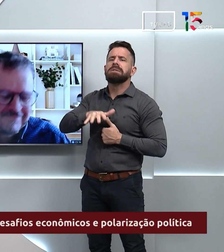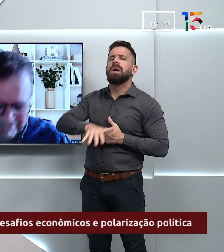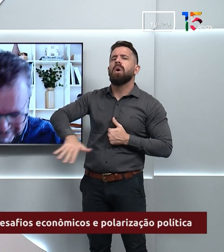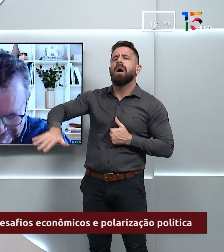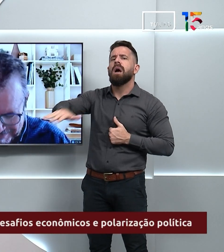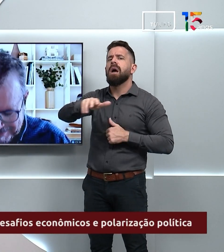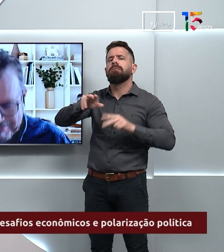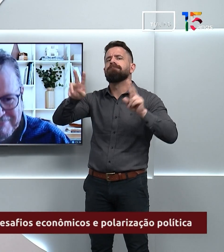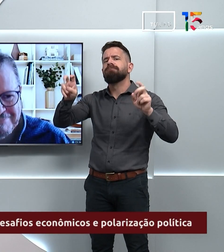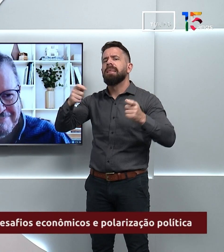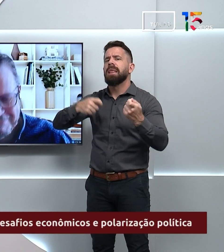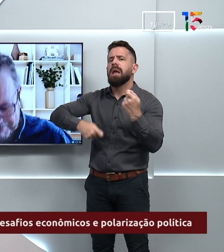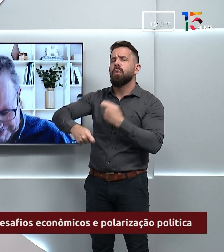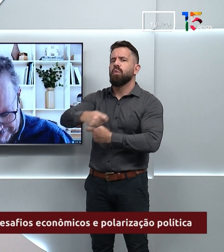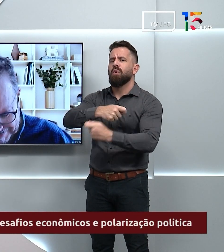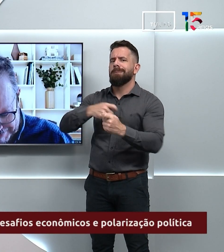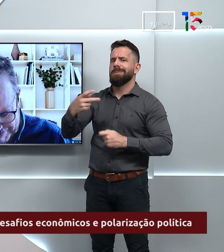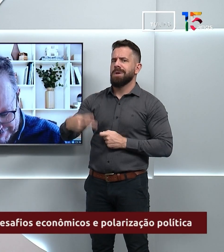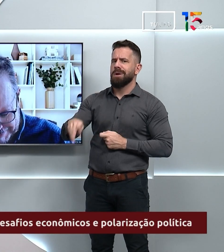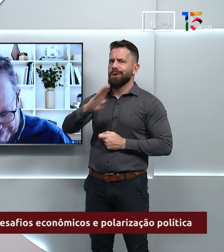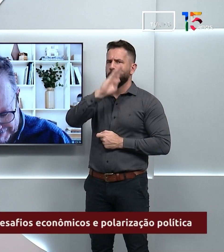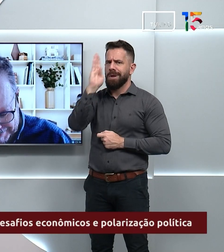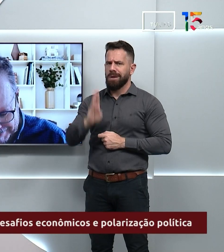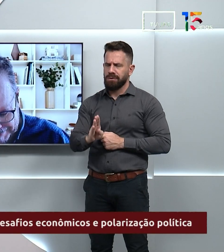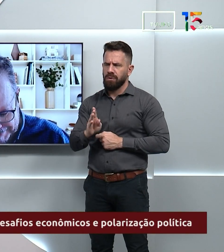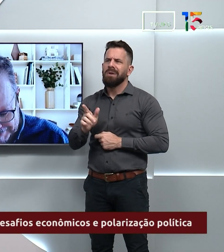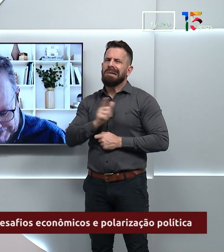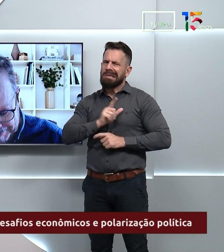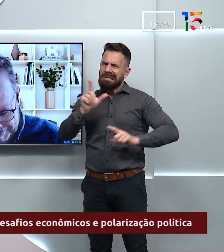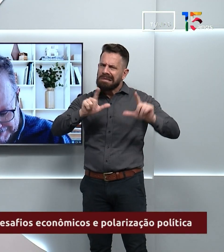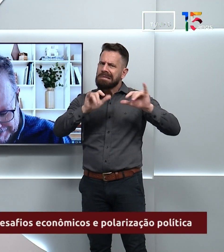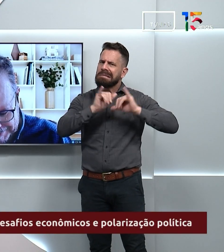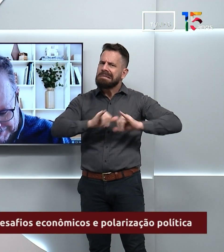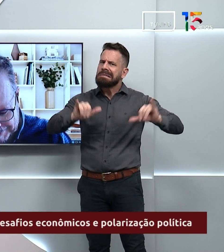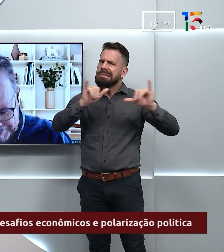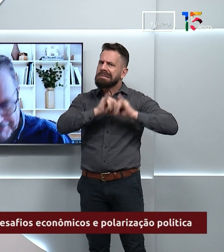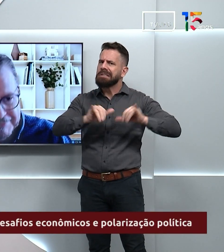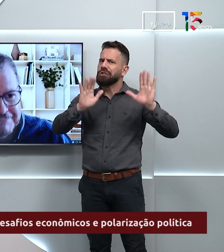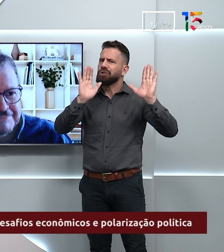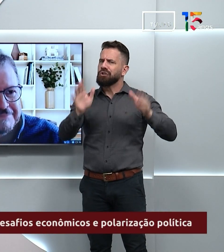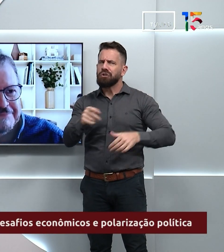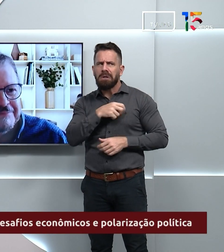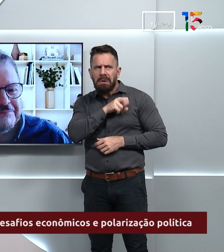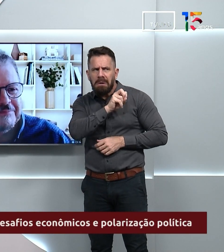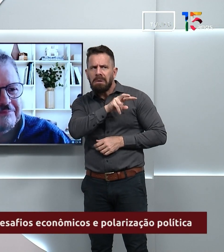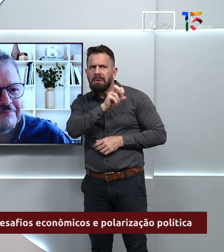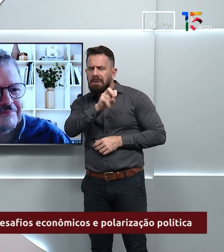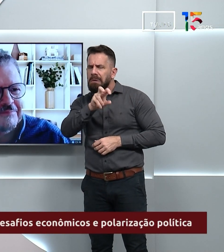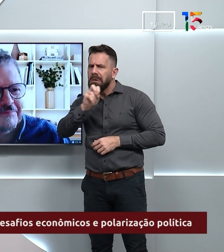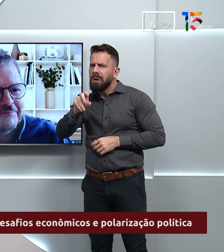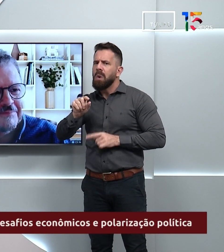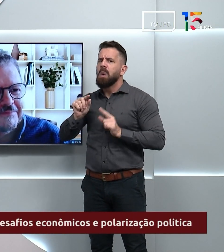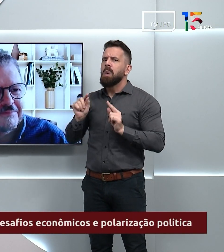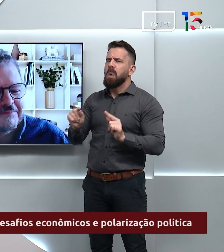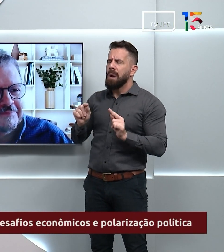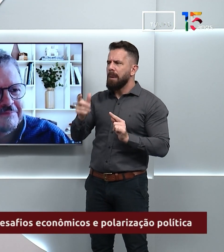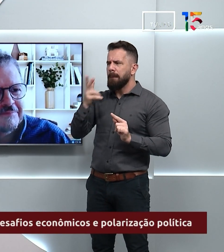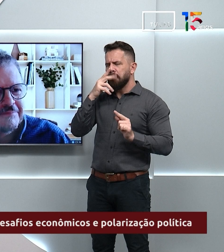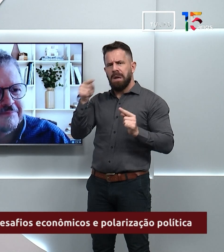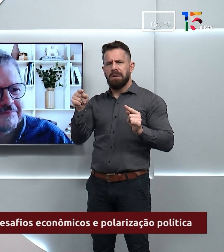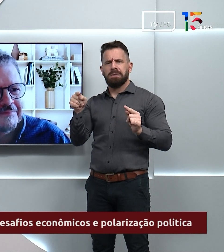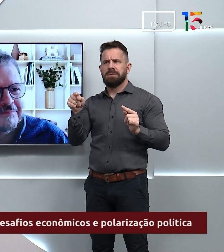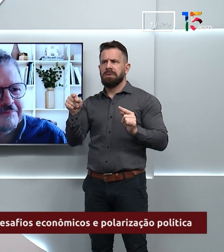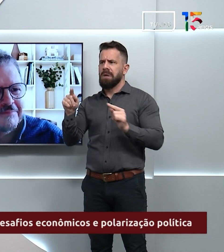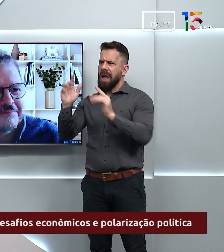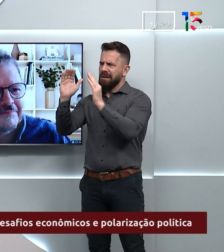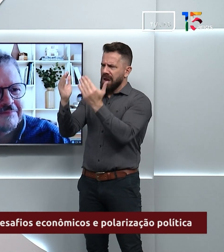sobre a economia brasileira. Muito tem se falado, né, na imprensa, em vários veículos, sobre muitas vezes essa avaliação está diferente do cenário